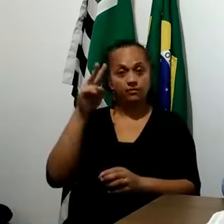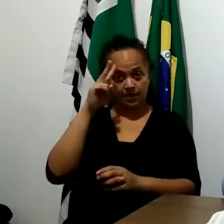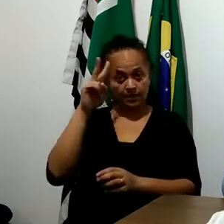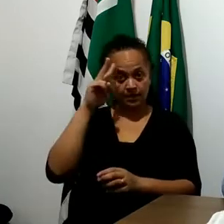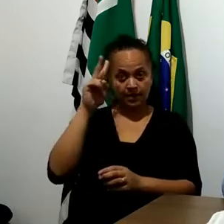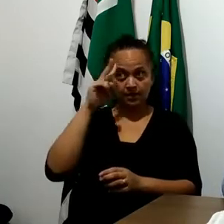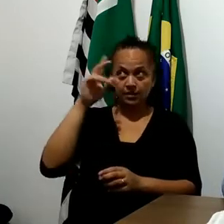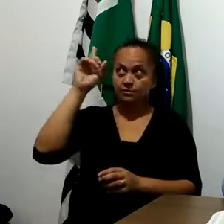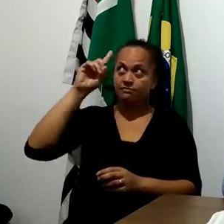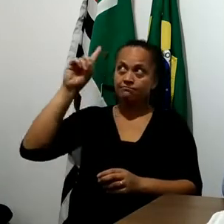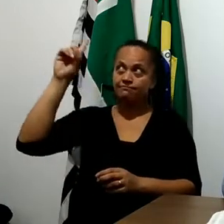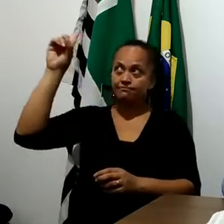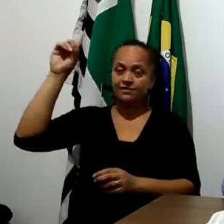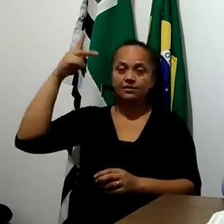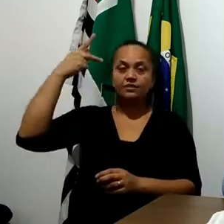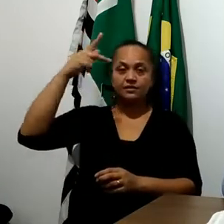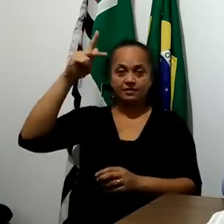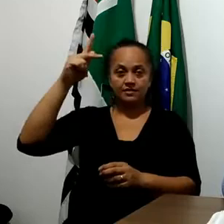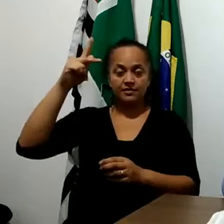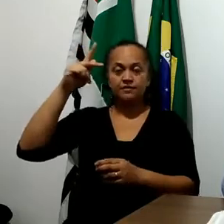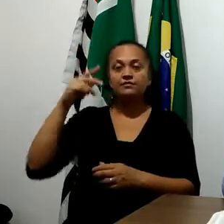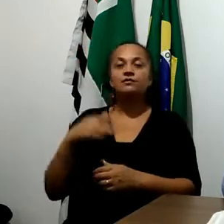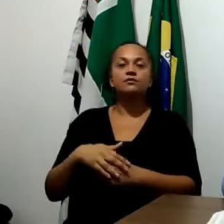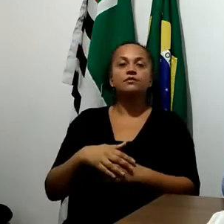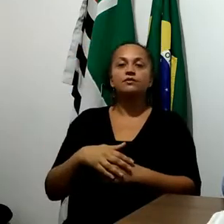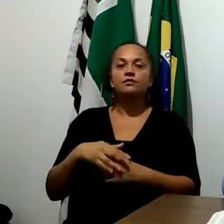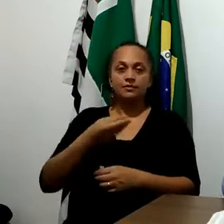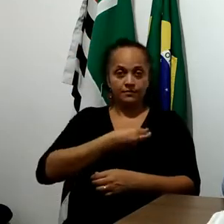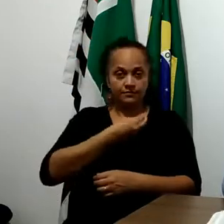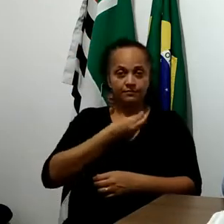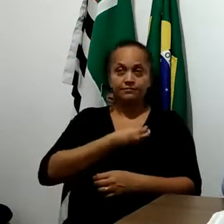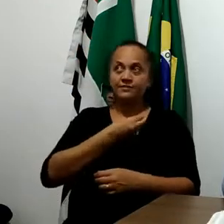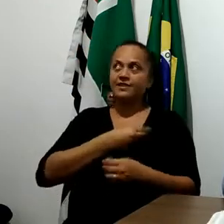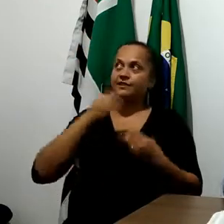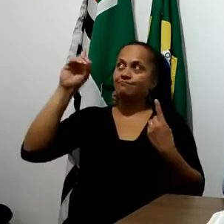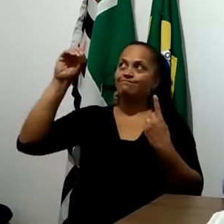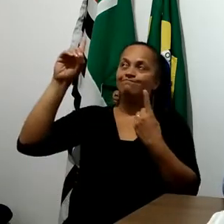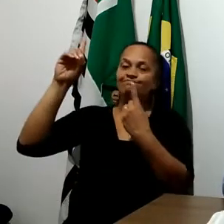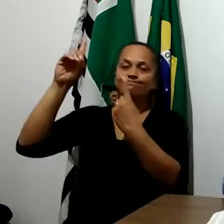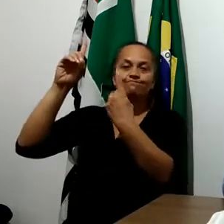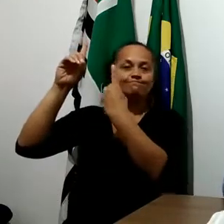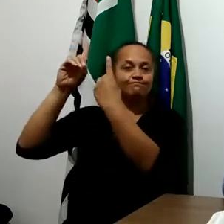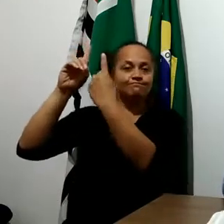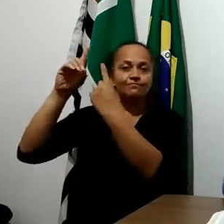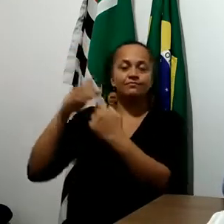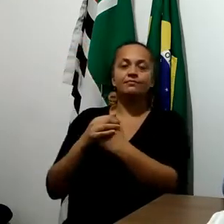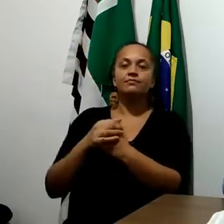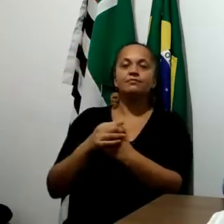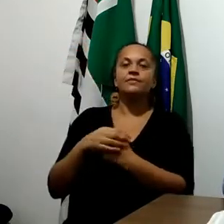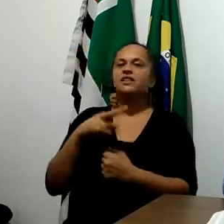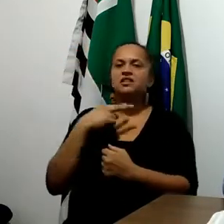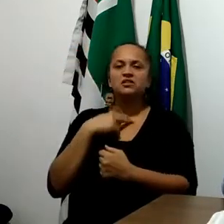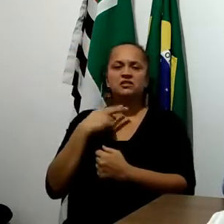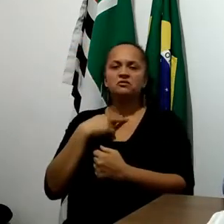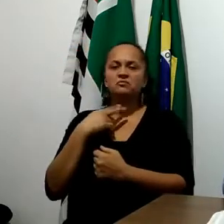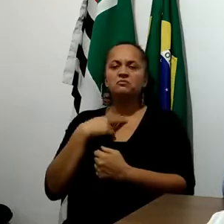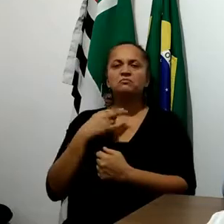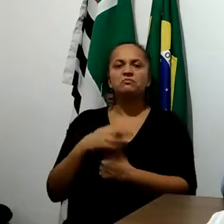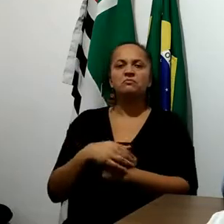os teus caminhos sejam retos. Não declines nem para a direita, nem para a